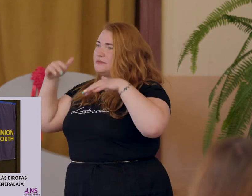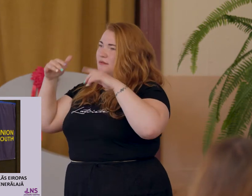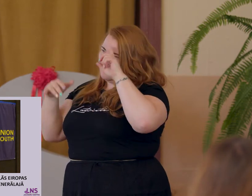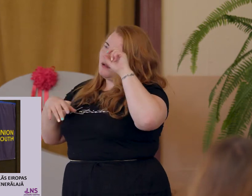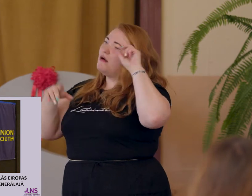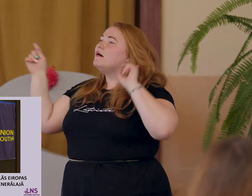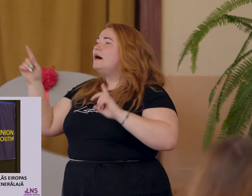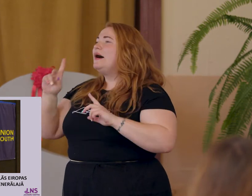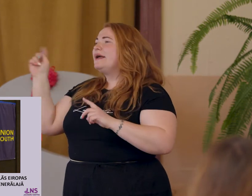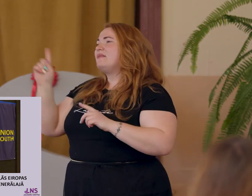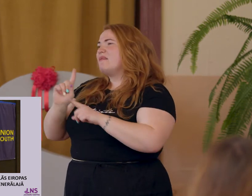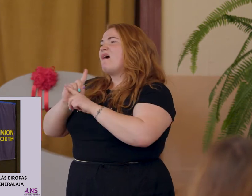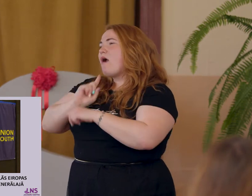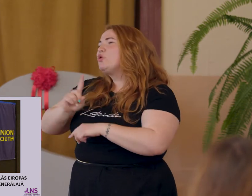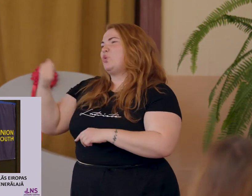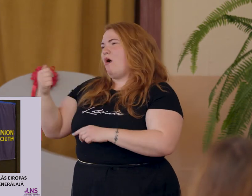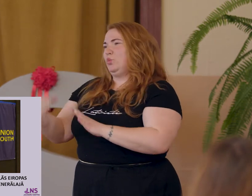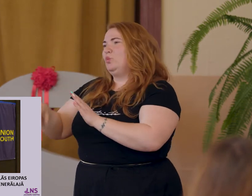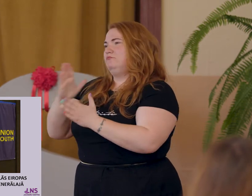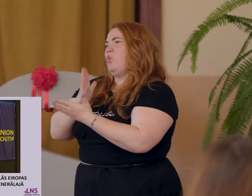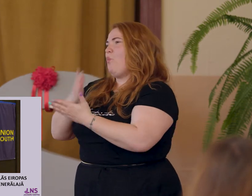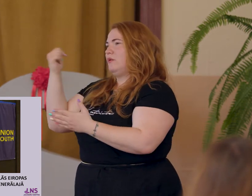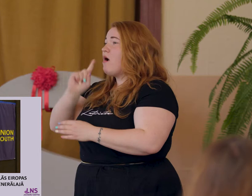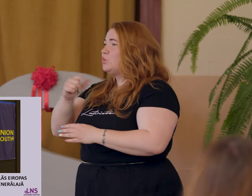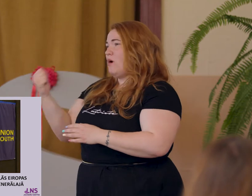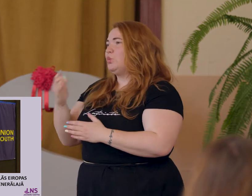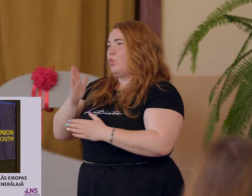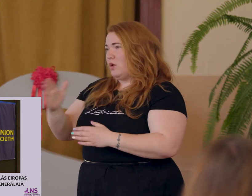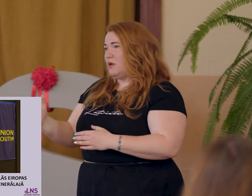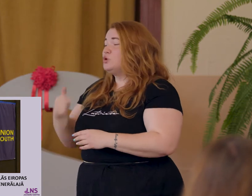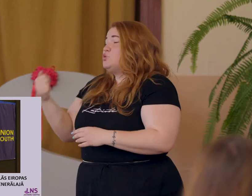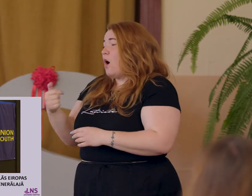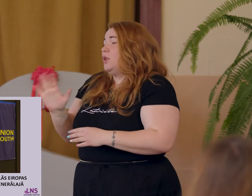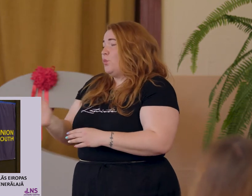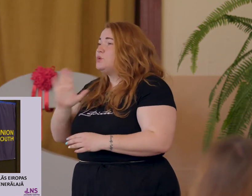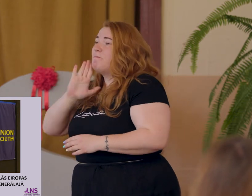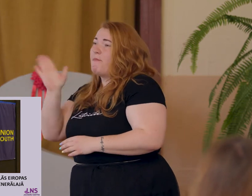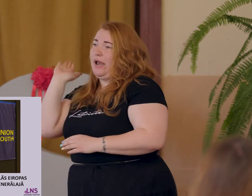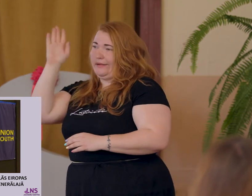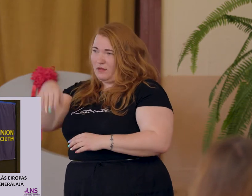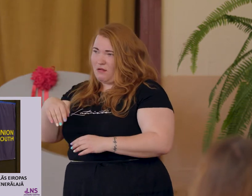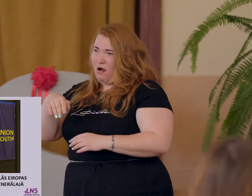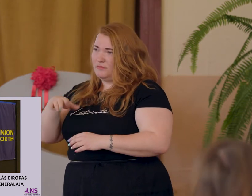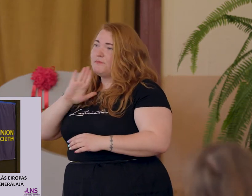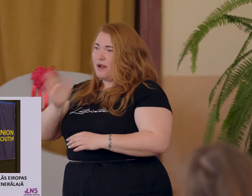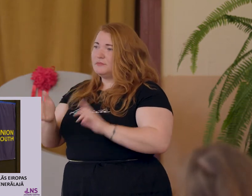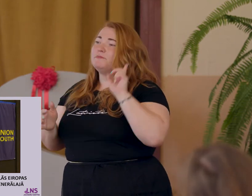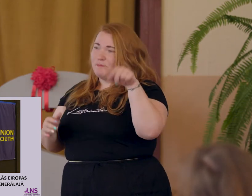nedzirdīgo jauniešu ģenerālā asamblējā Itālijā, un katrs pārstāvs ir jāpiedalās no katra valsts šogad, būs pēc